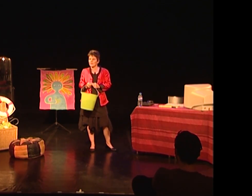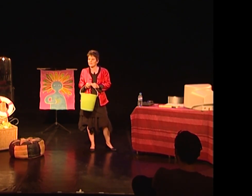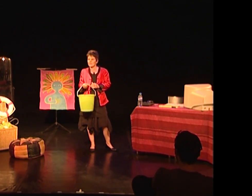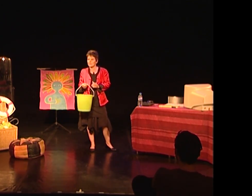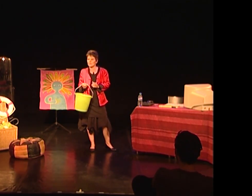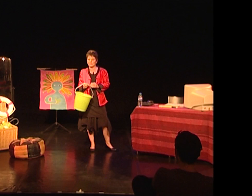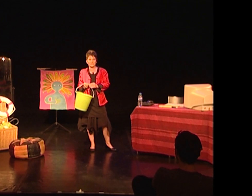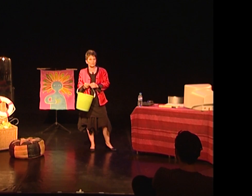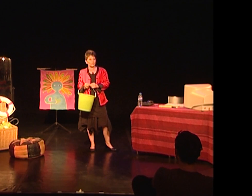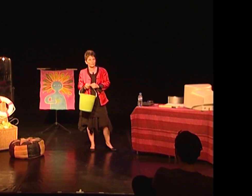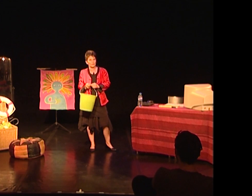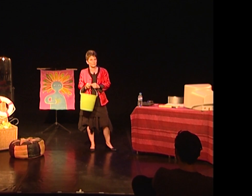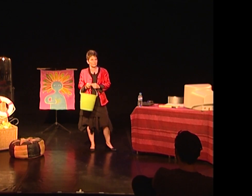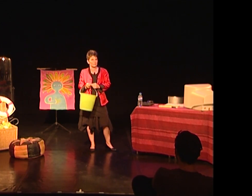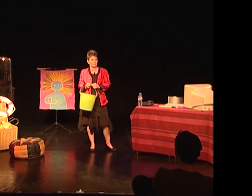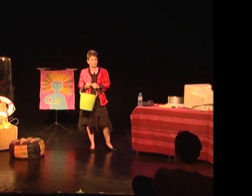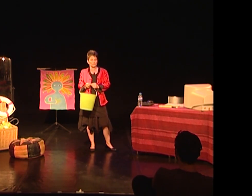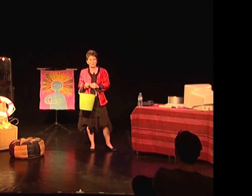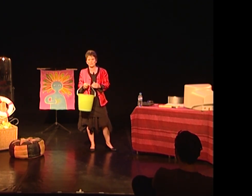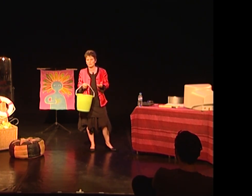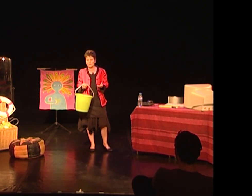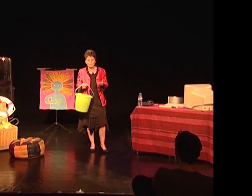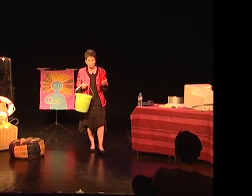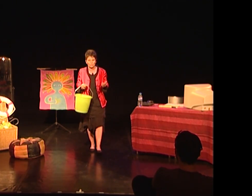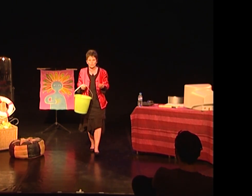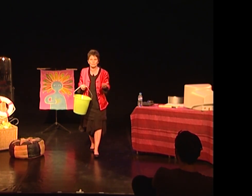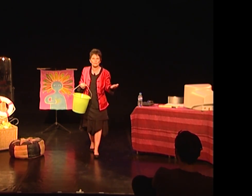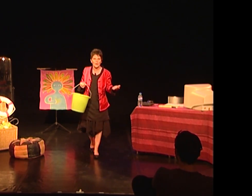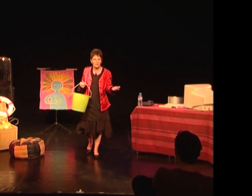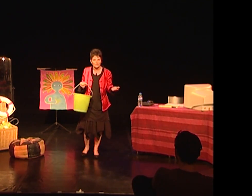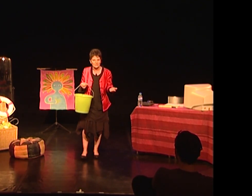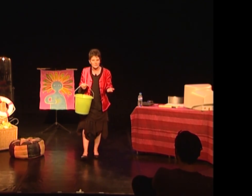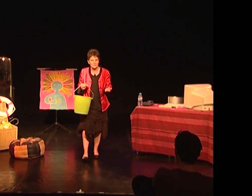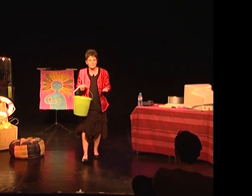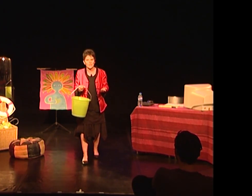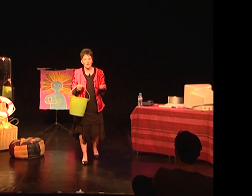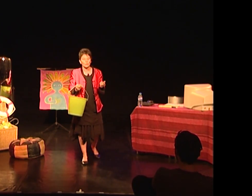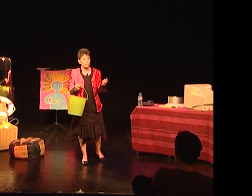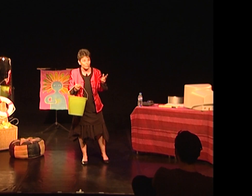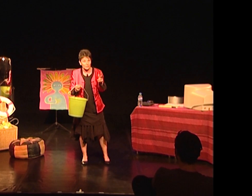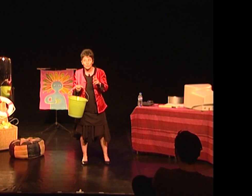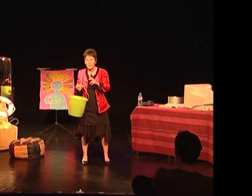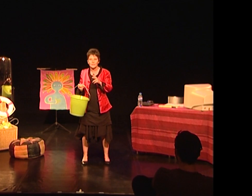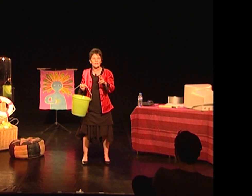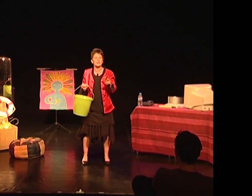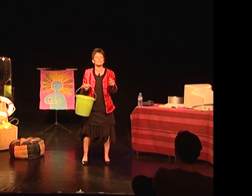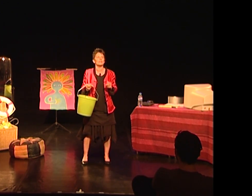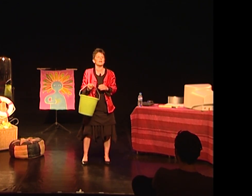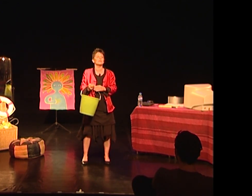Voilà. Après la gesticulation, Yaël propose des ateliers qu'elle appelle langue de signes